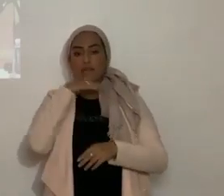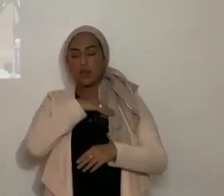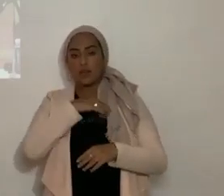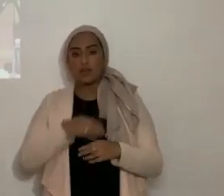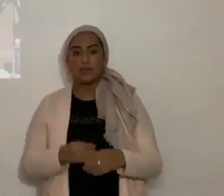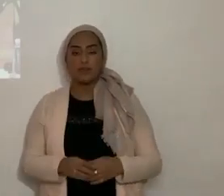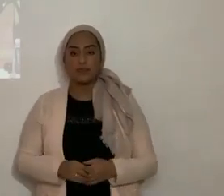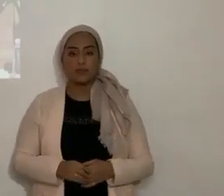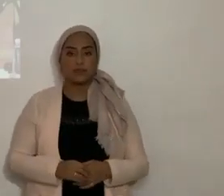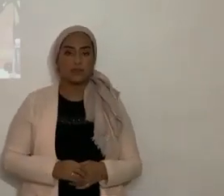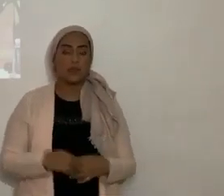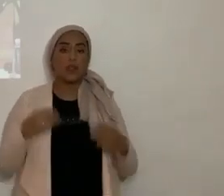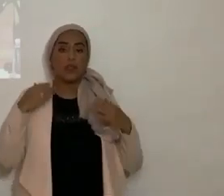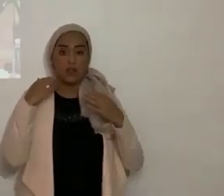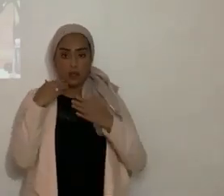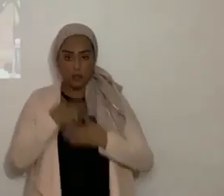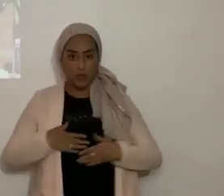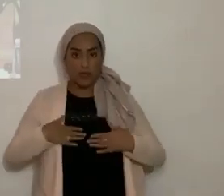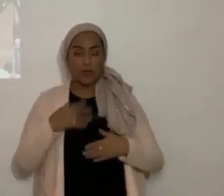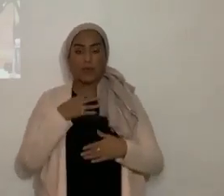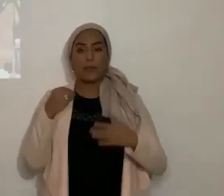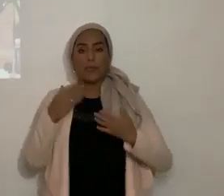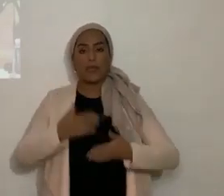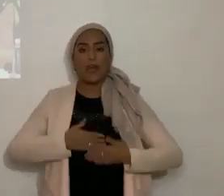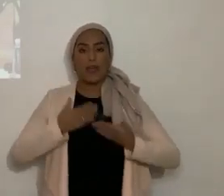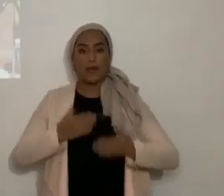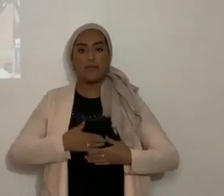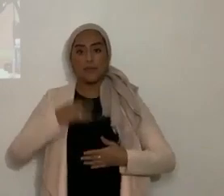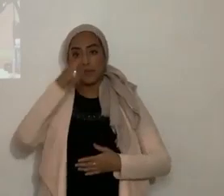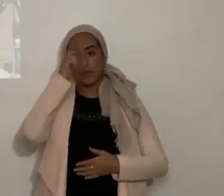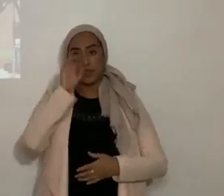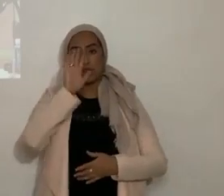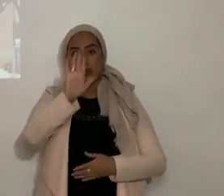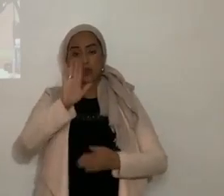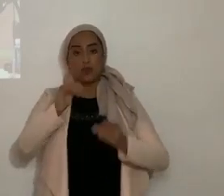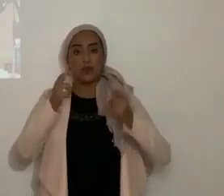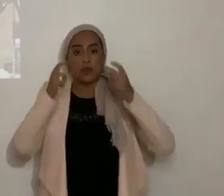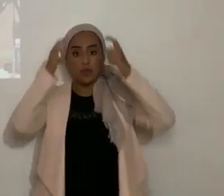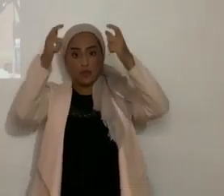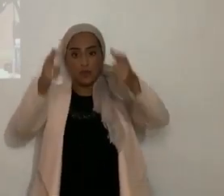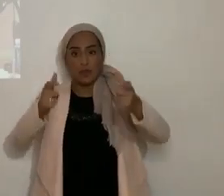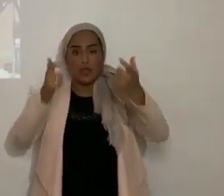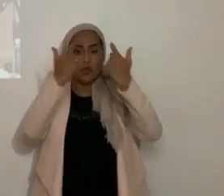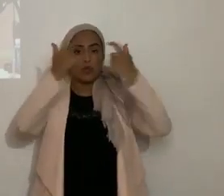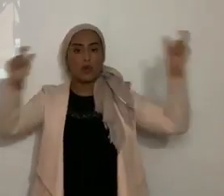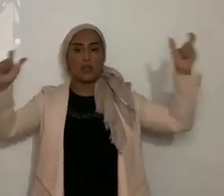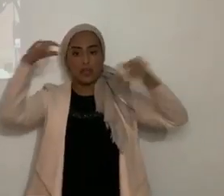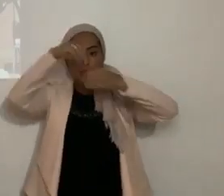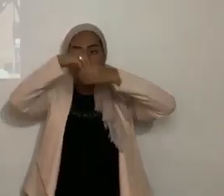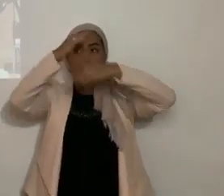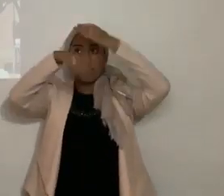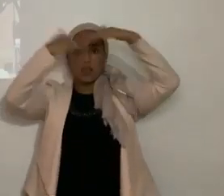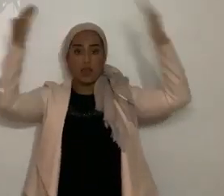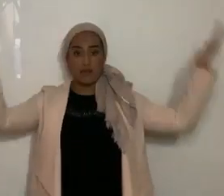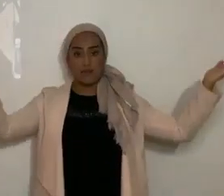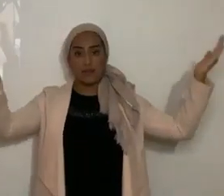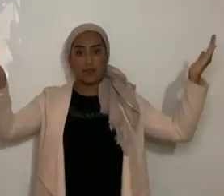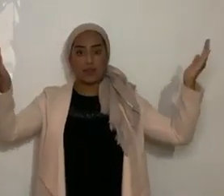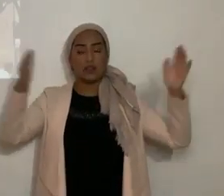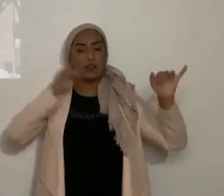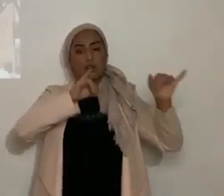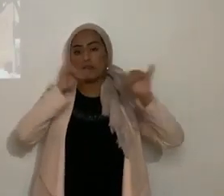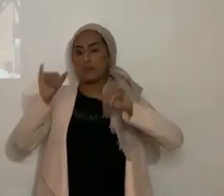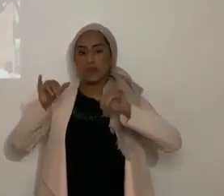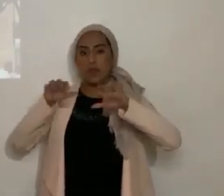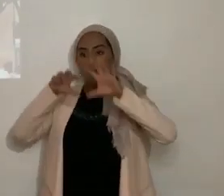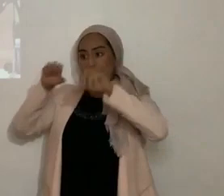mintiendo. Gozaos y alegraos, porque vuestro galardón es grande en los cielos, porque así